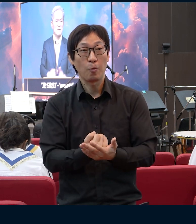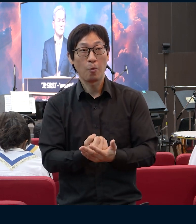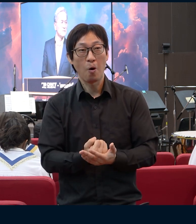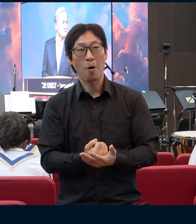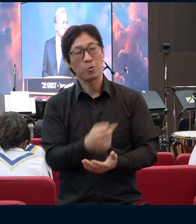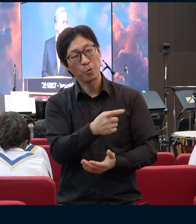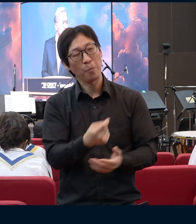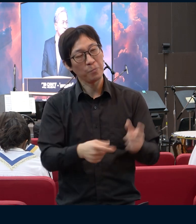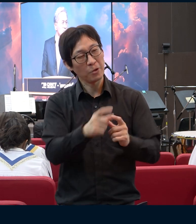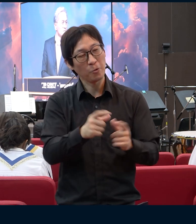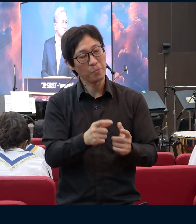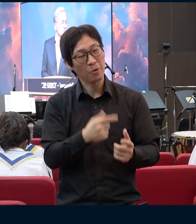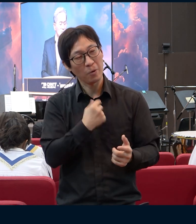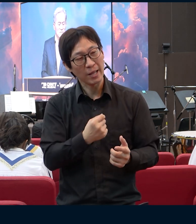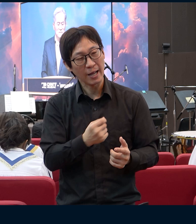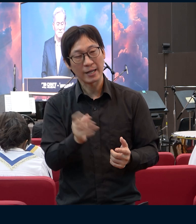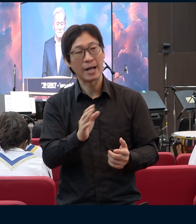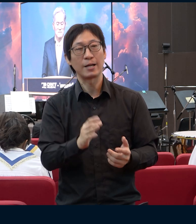남아있지 않다는 거예요.